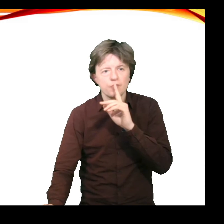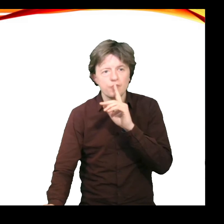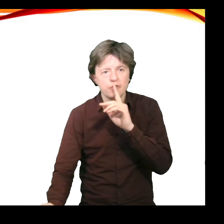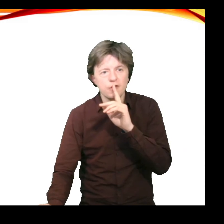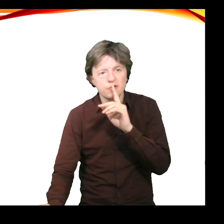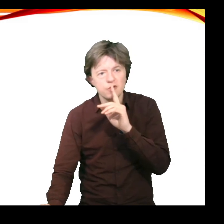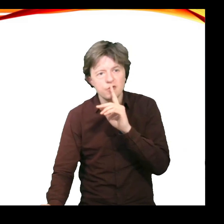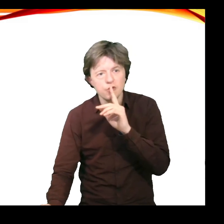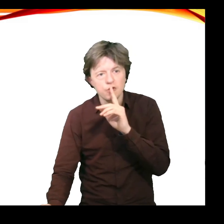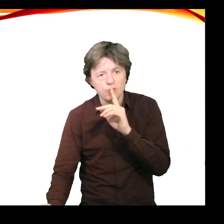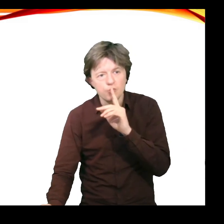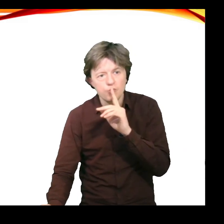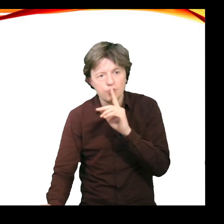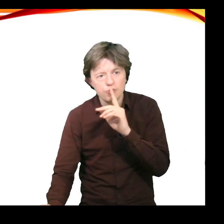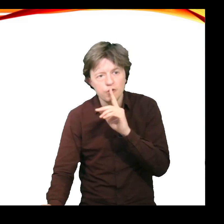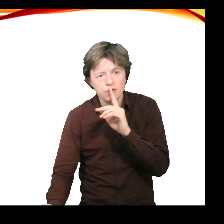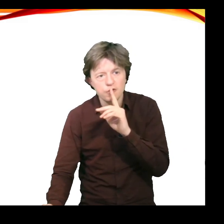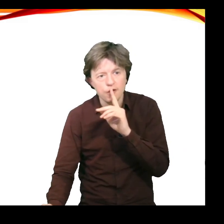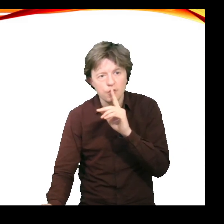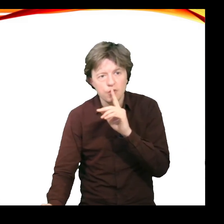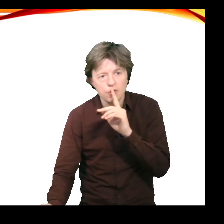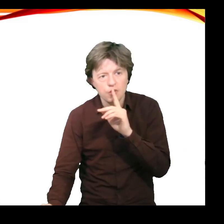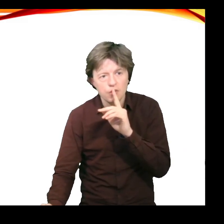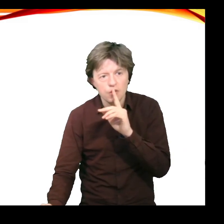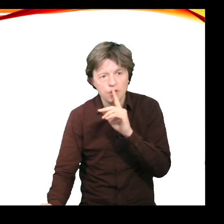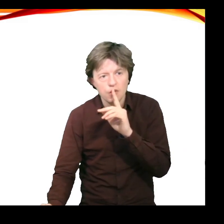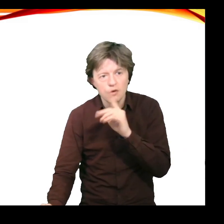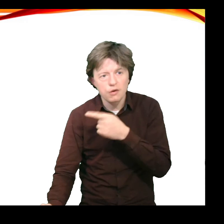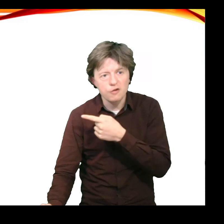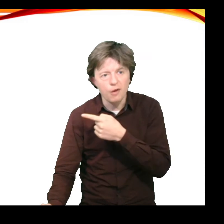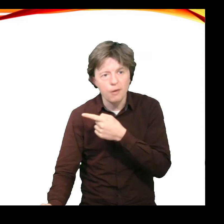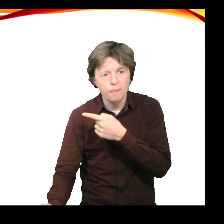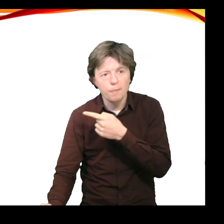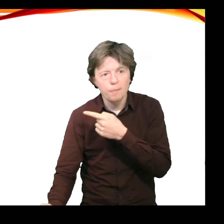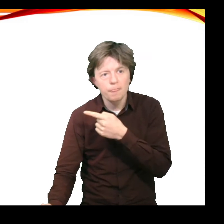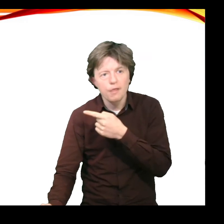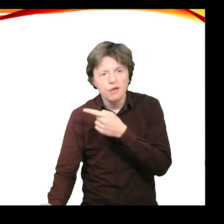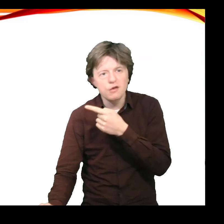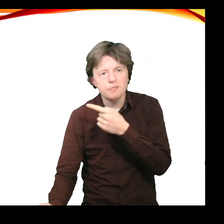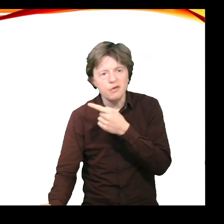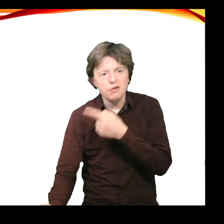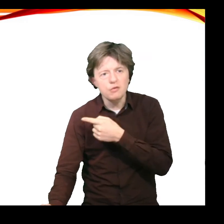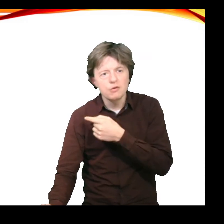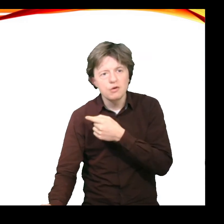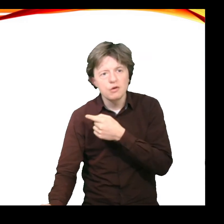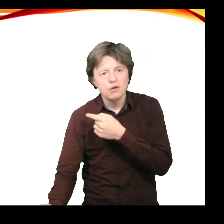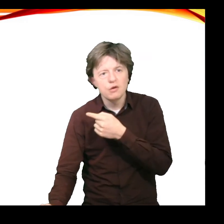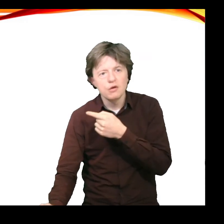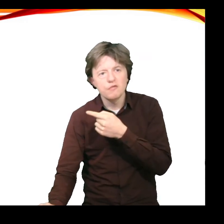De eerste drie woorden die hier staan, naast mij. In het begin was het